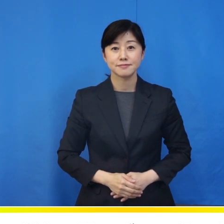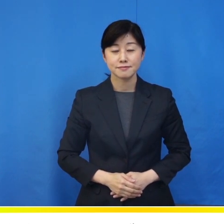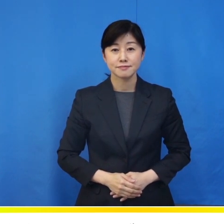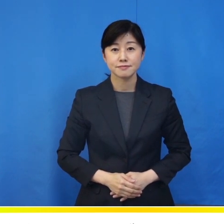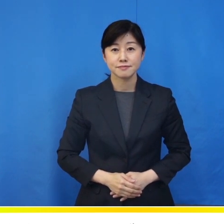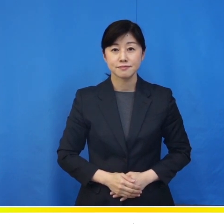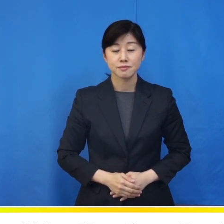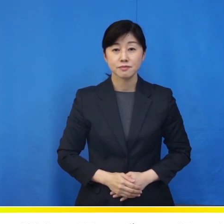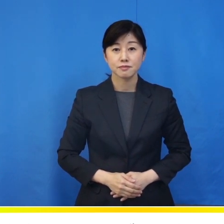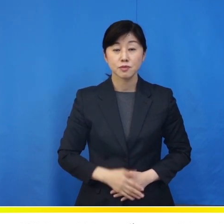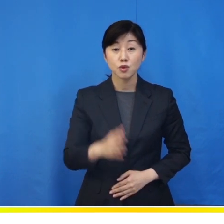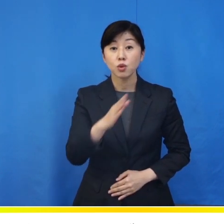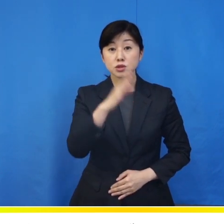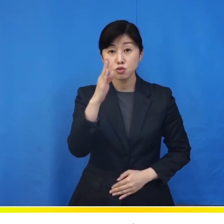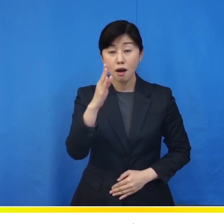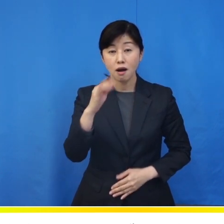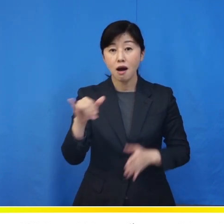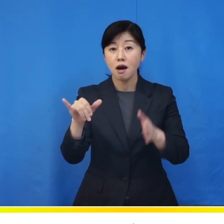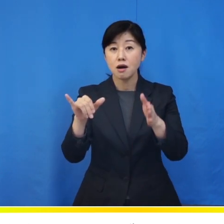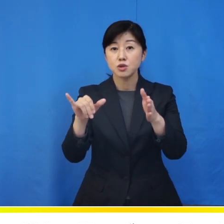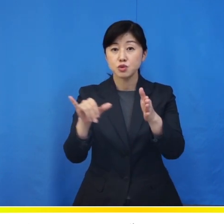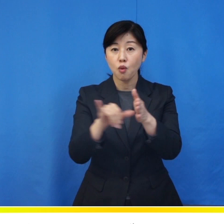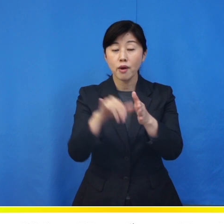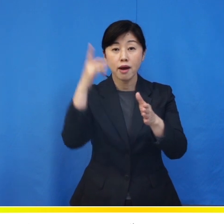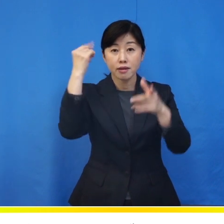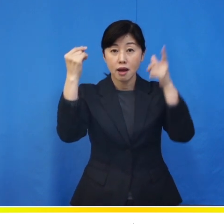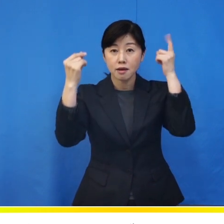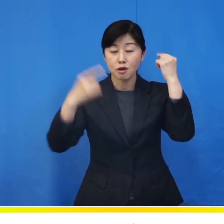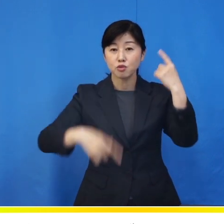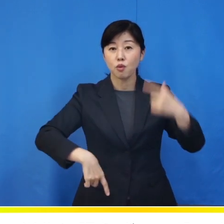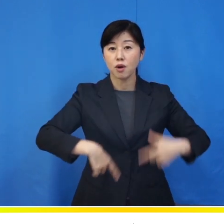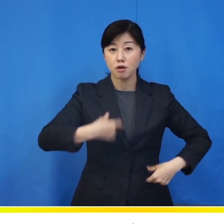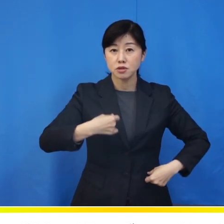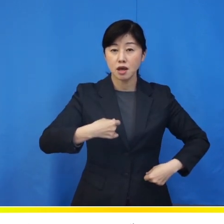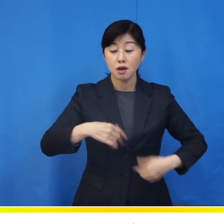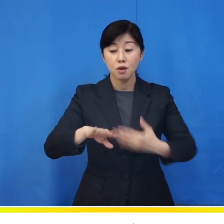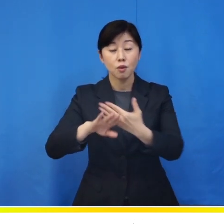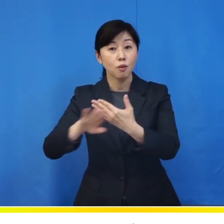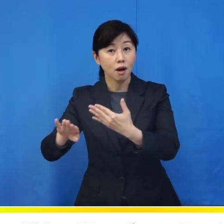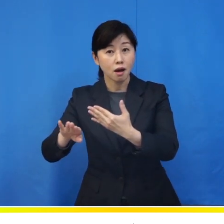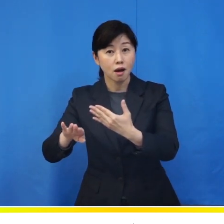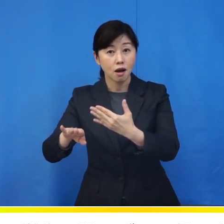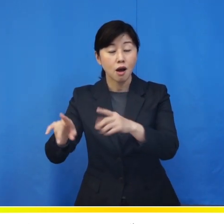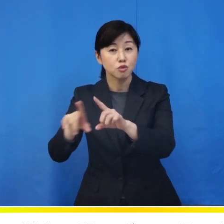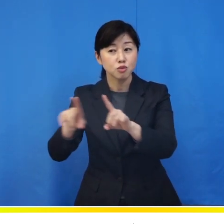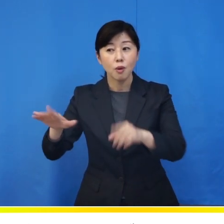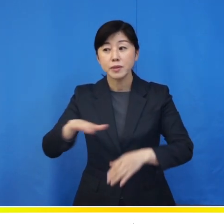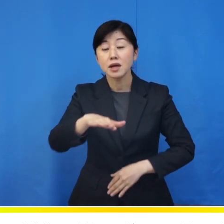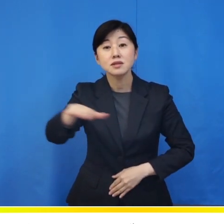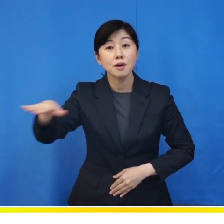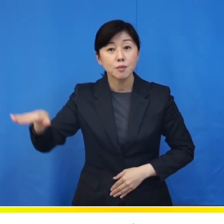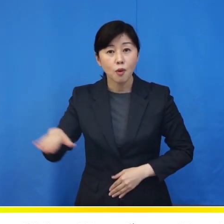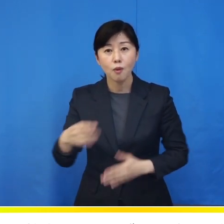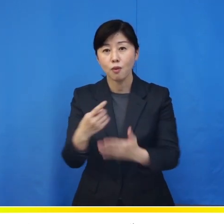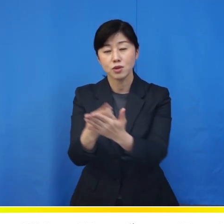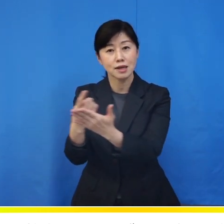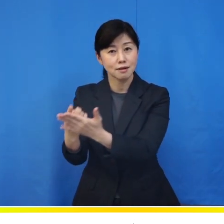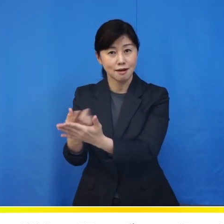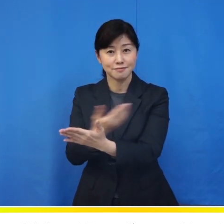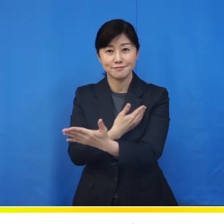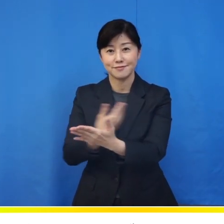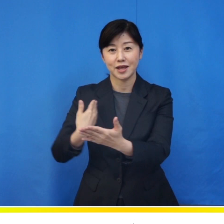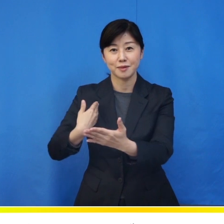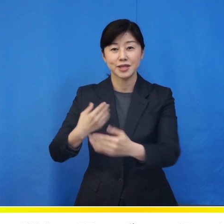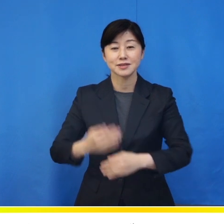当日は生涯大学の学生に限らず一般の方もご参加いただけます